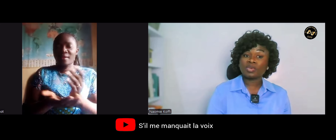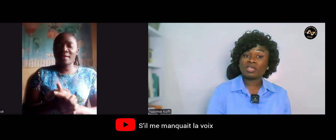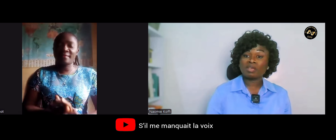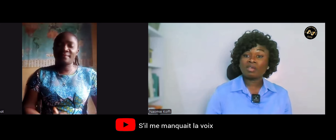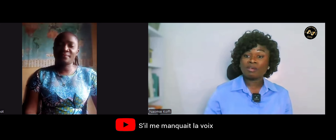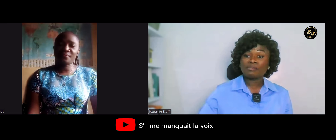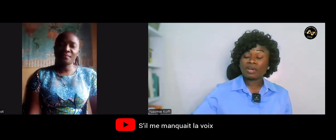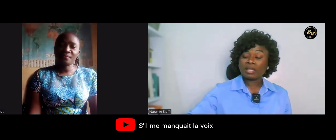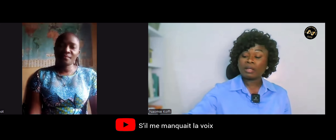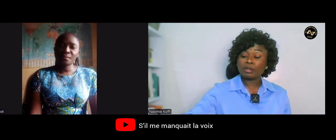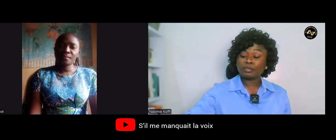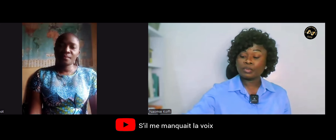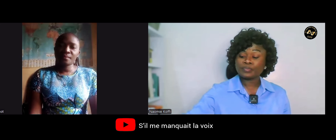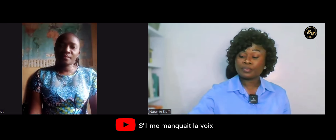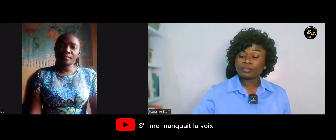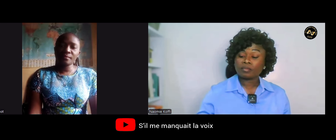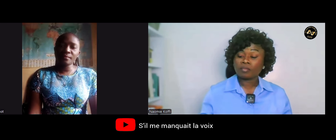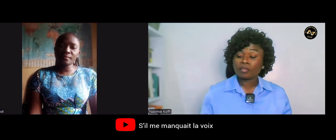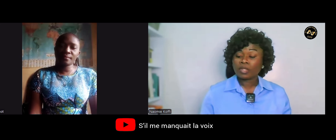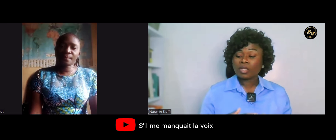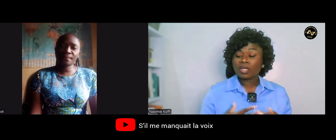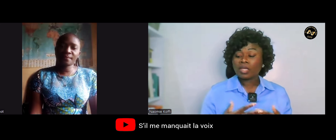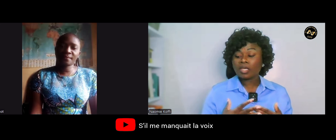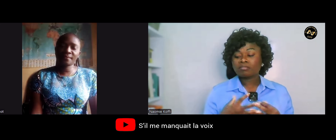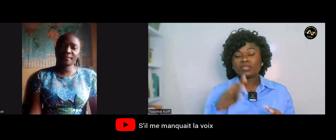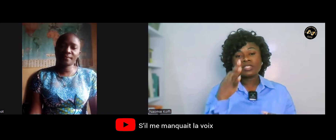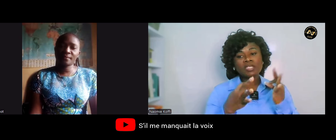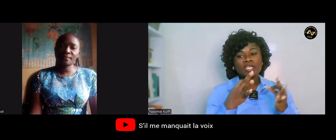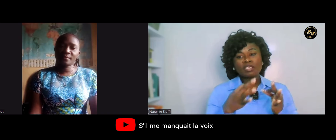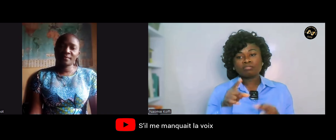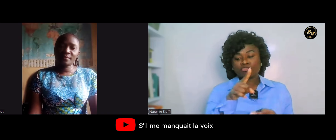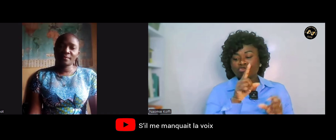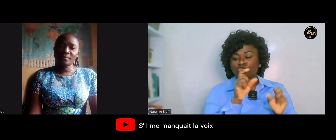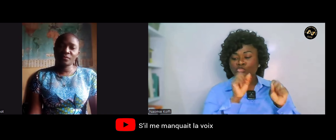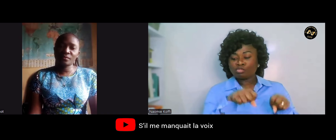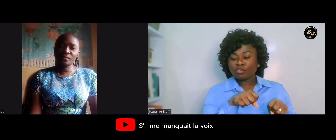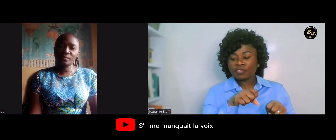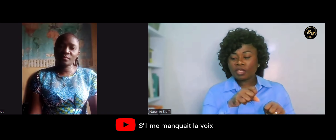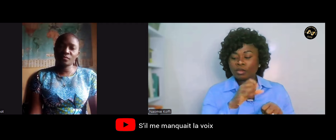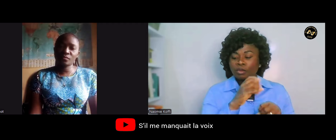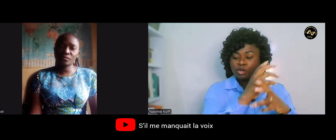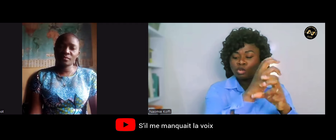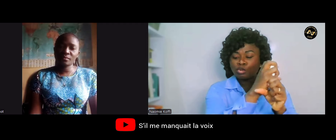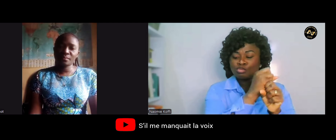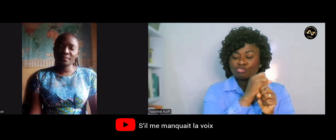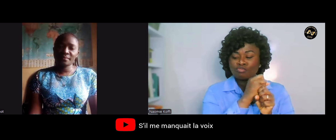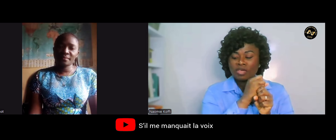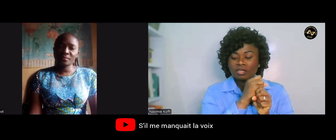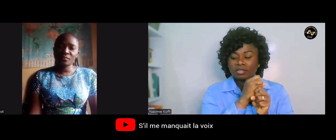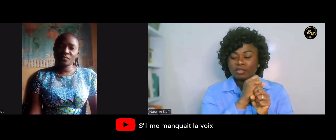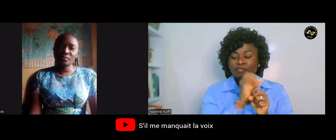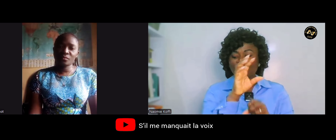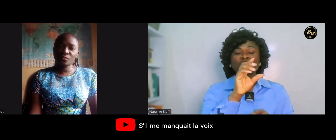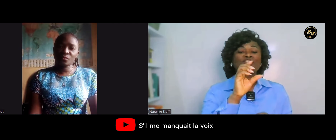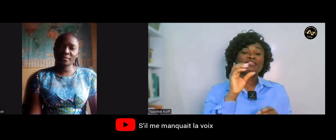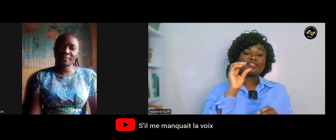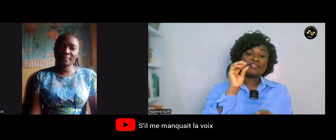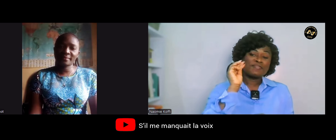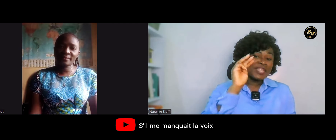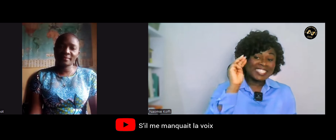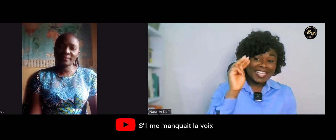du pays. Voilà un peu. Et si vous deviez résumer